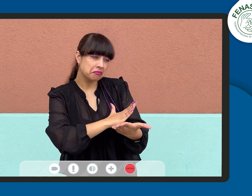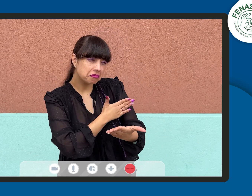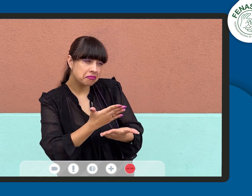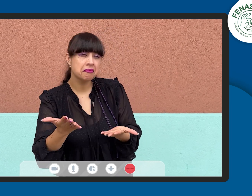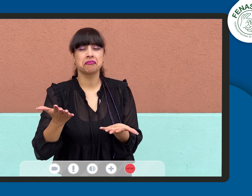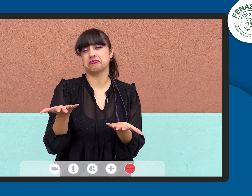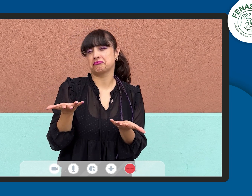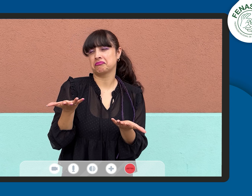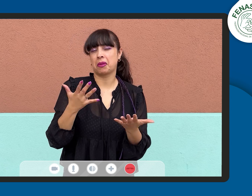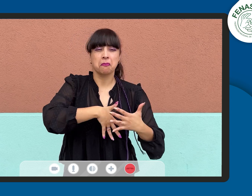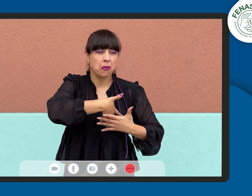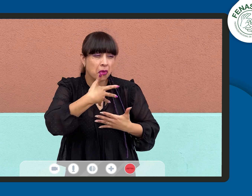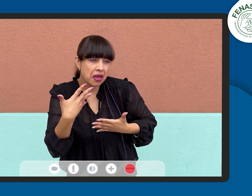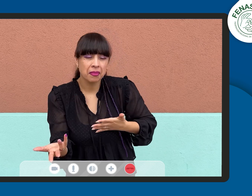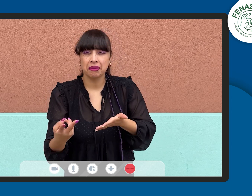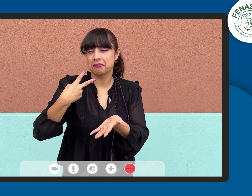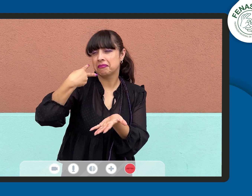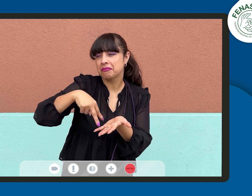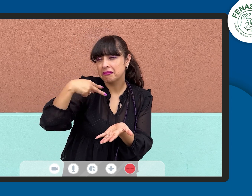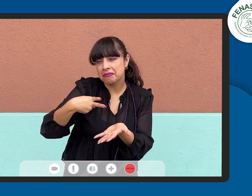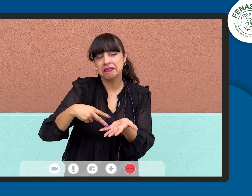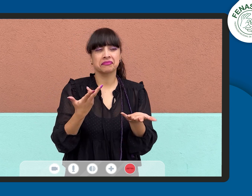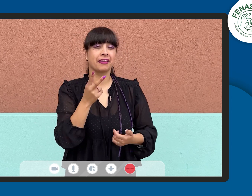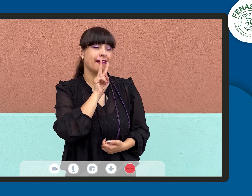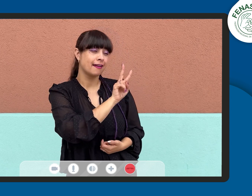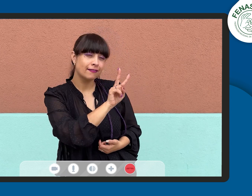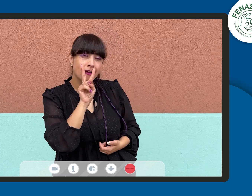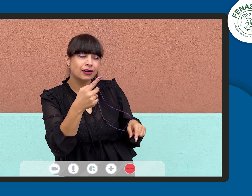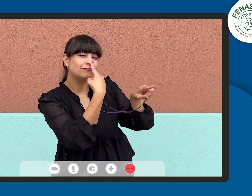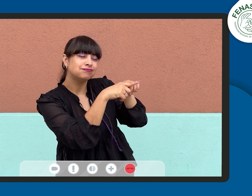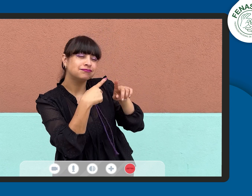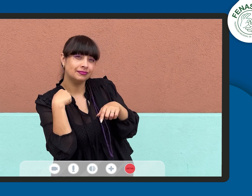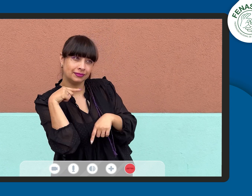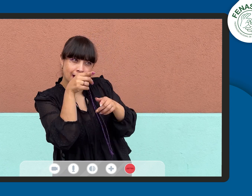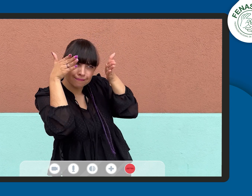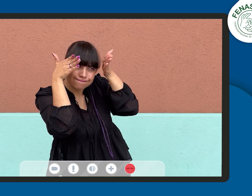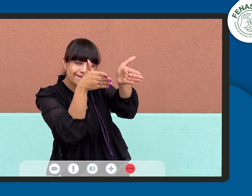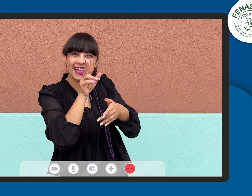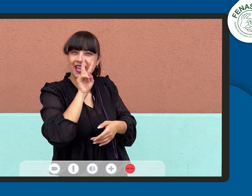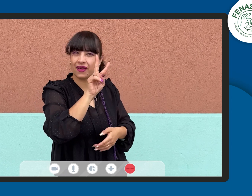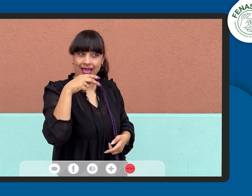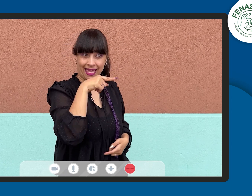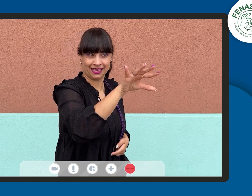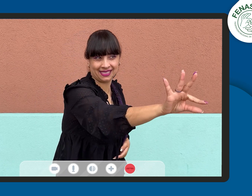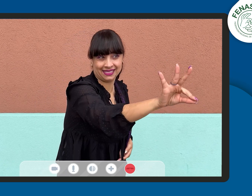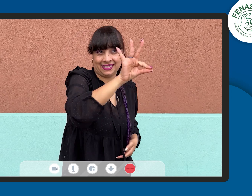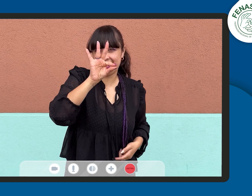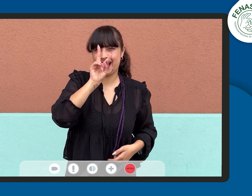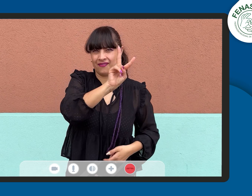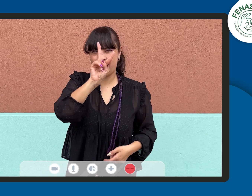como el teatro, el canto, la poesía, la danza, visual vernacular, entre otras. Y yo me he